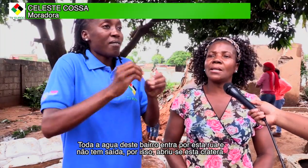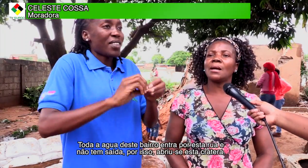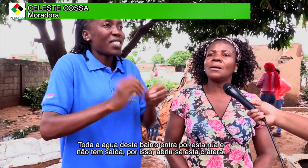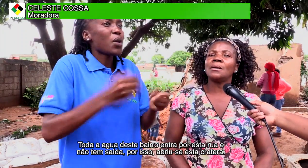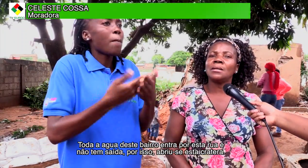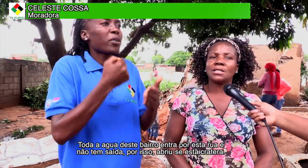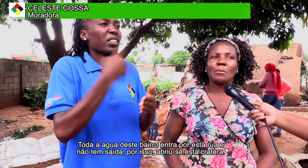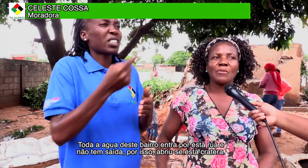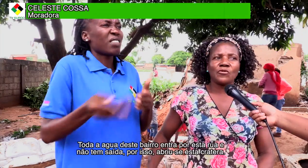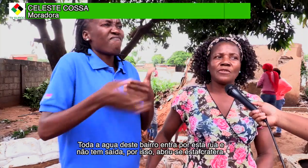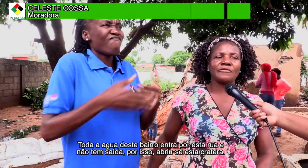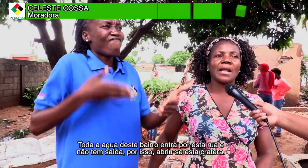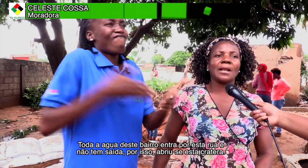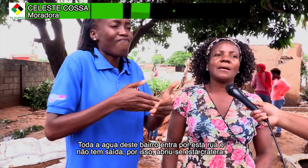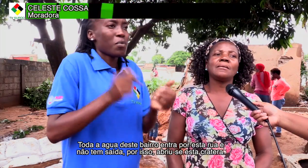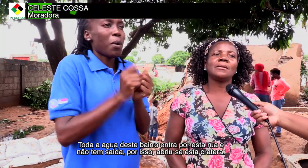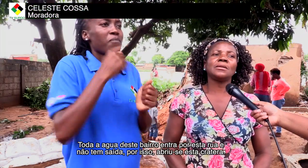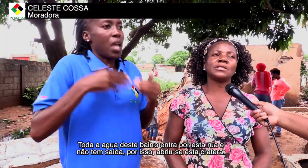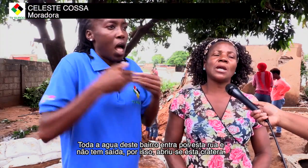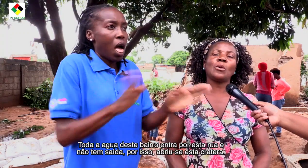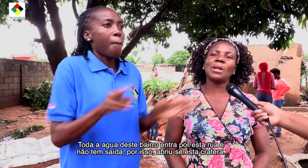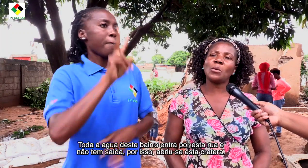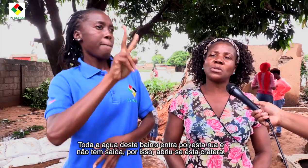saída, já amapu livala lá.